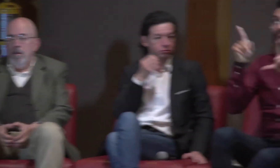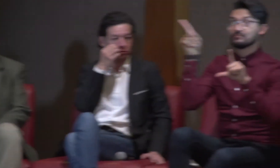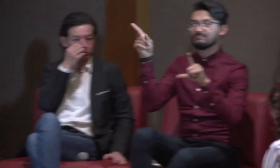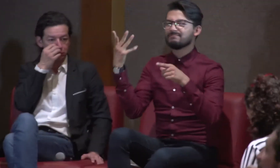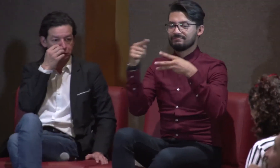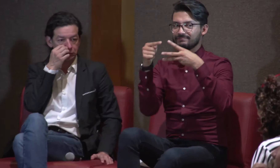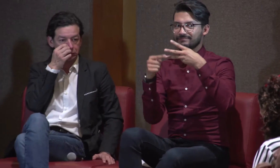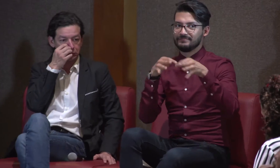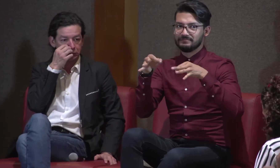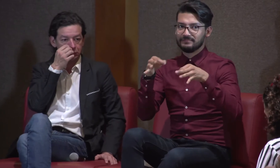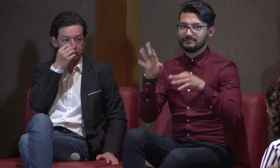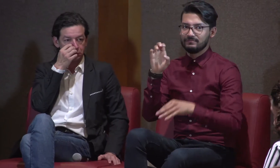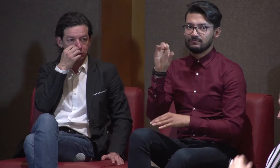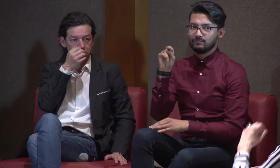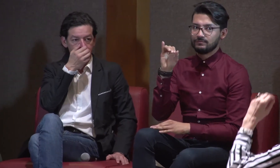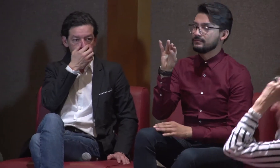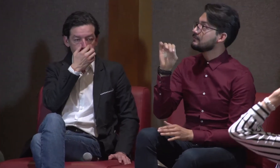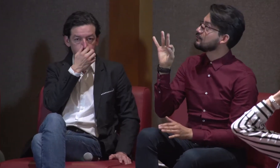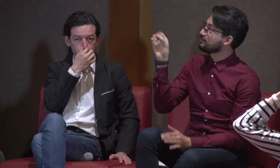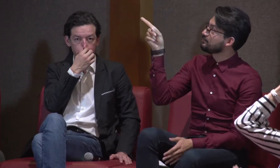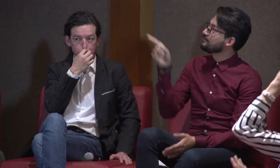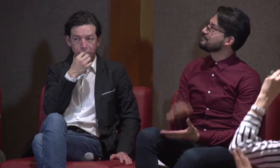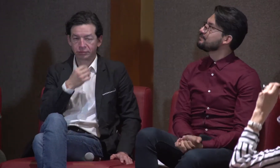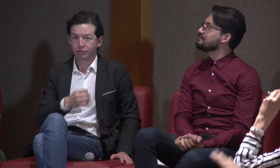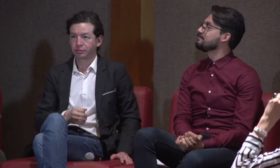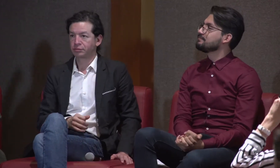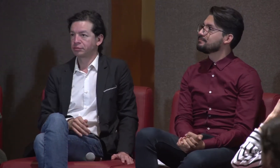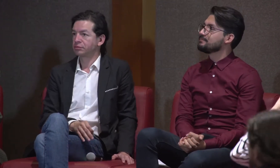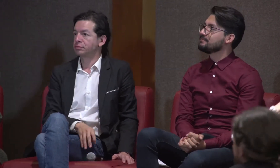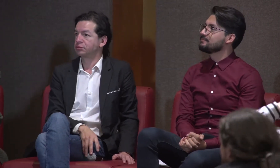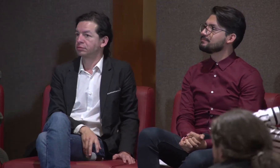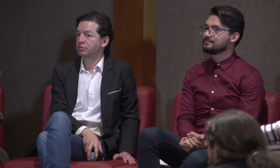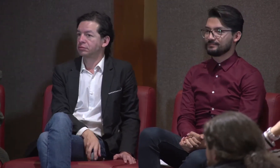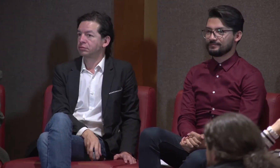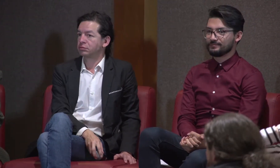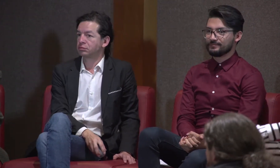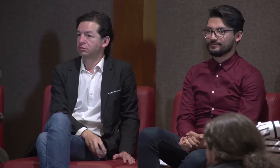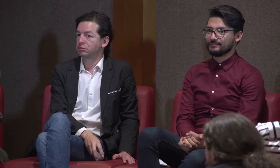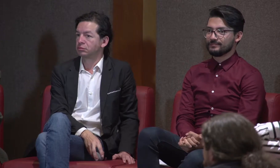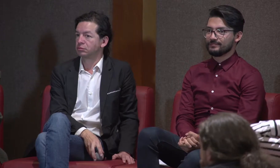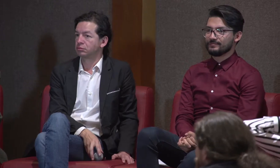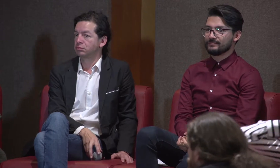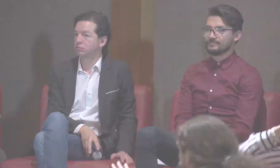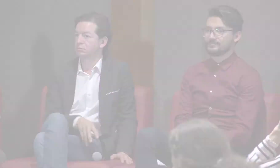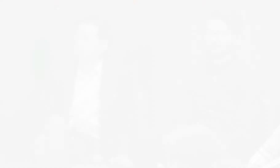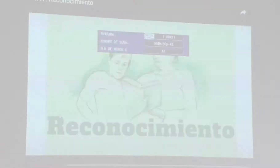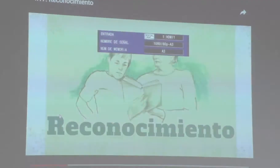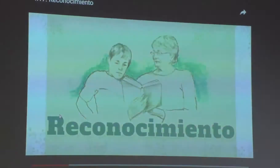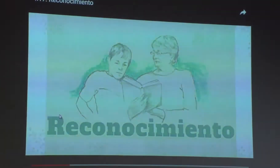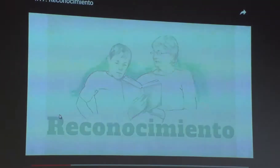Muchas gracias, Boris. Entonces ahora veamos un video donde se nos explica todo este proceso frente a la palabra o al concepto de